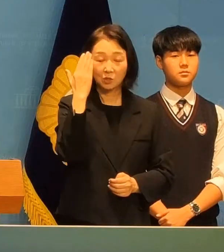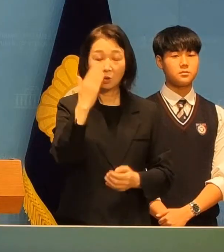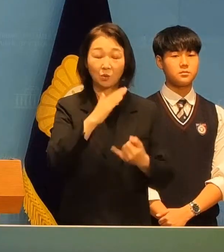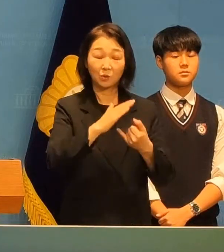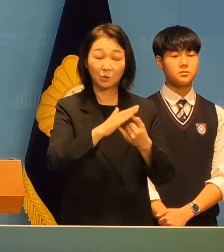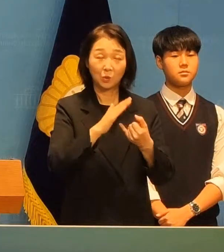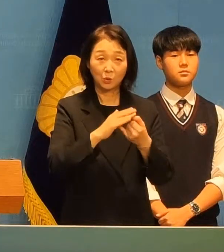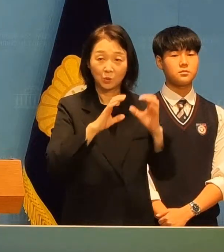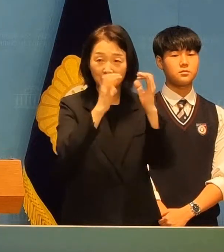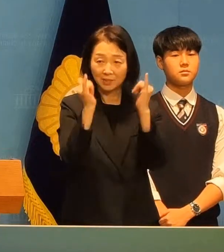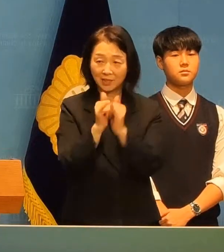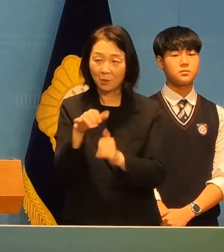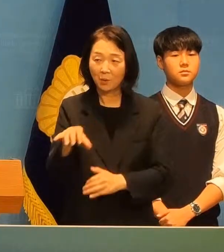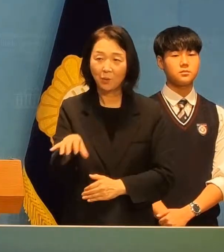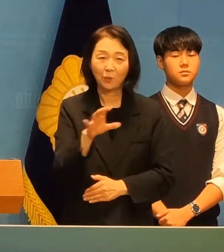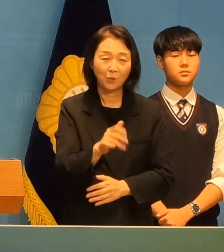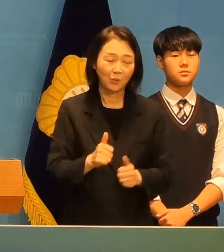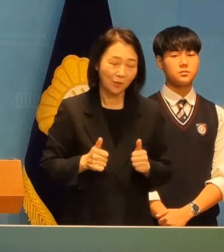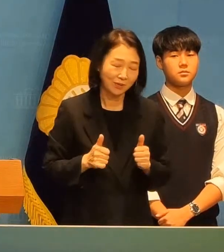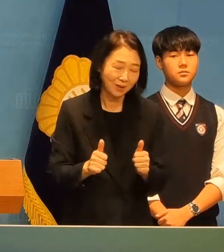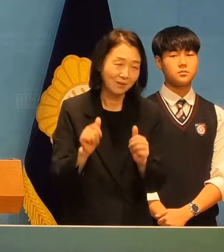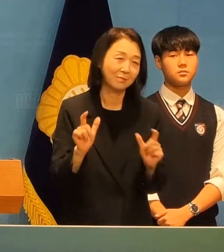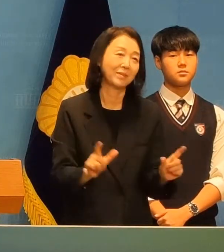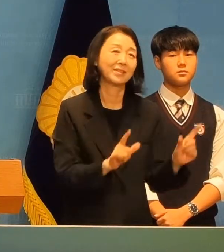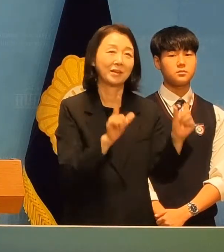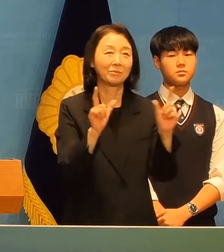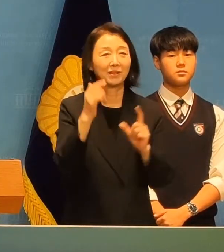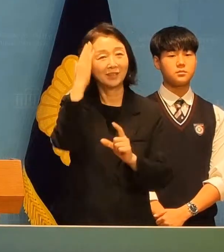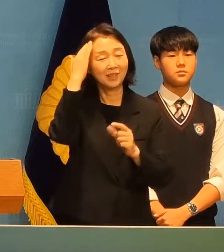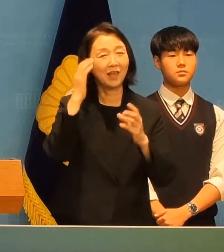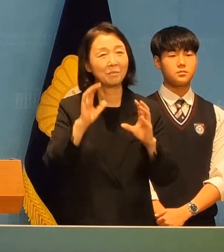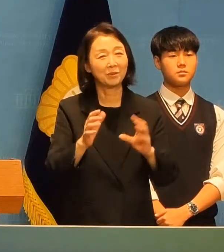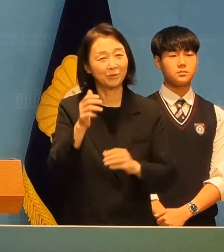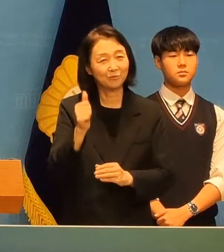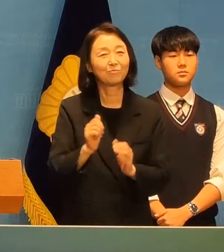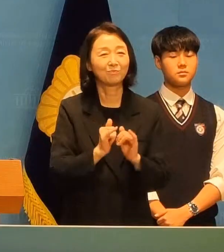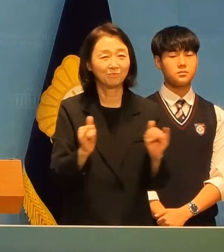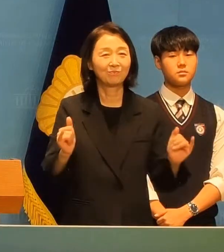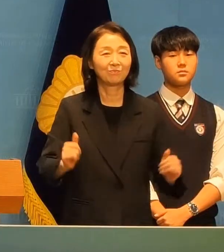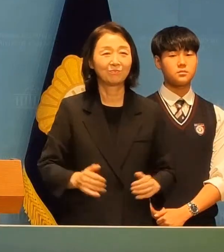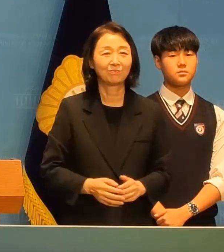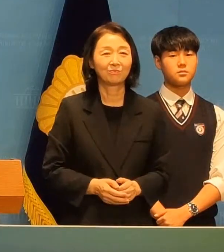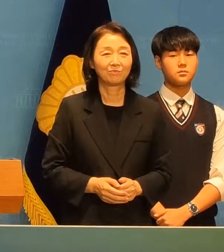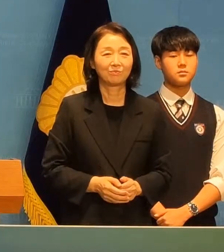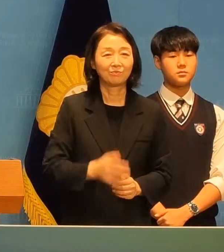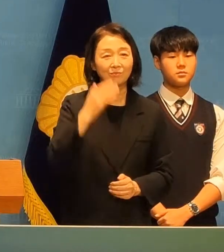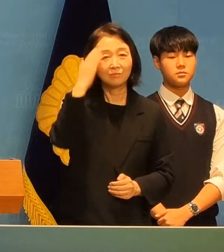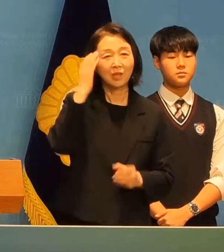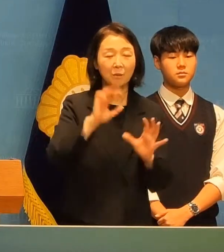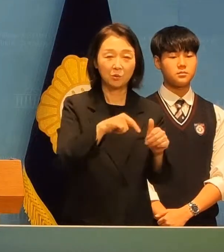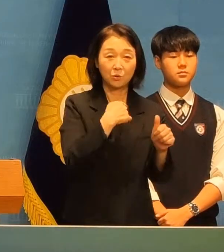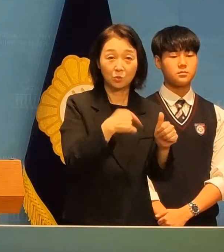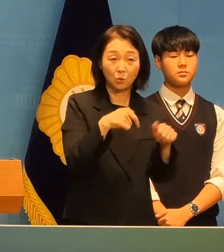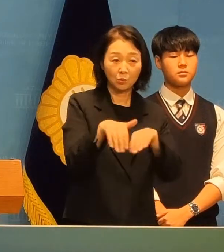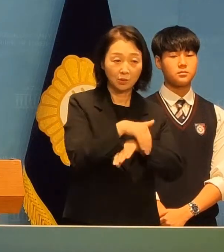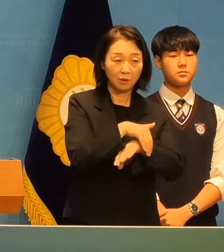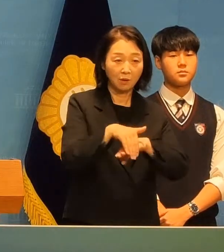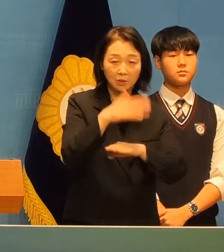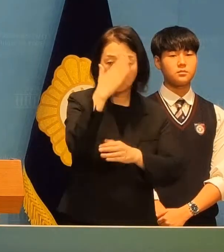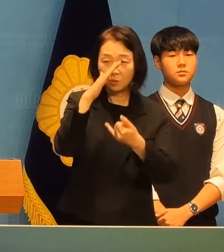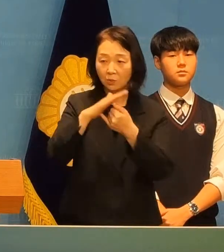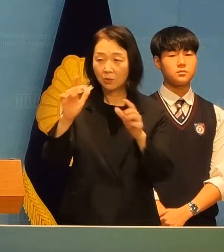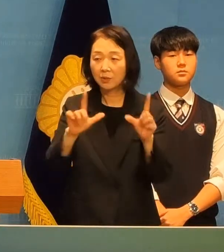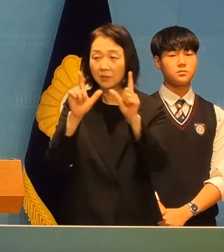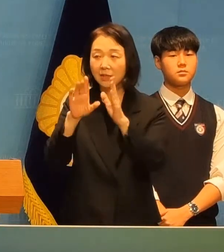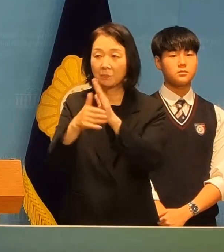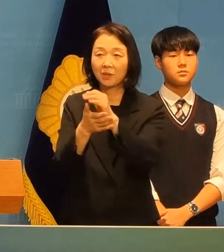우리 사회 곳곳에서 성실히 일상을 보내는 대한민국의 주권자입니다. 대한민국 교육정책이 이들의 삶에 많은